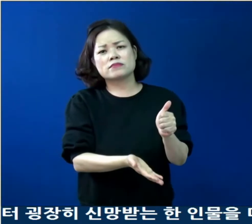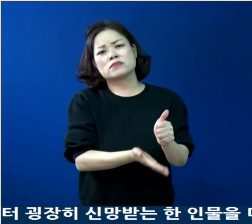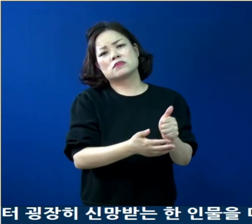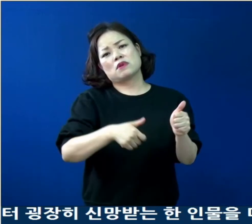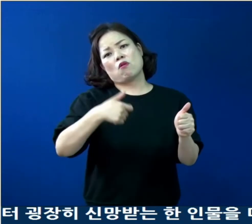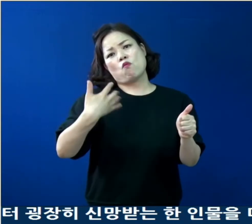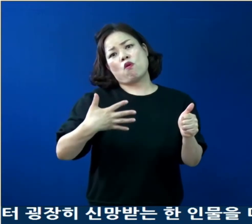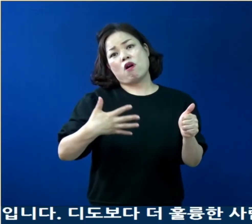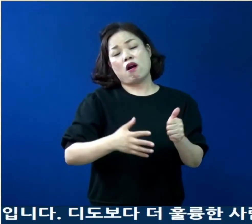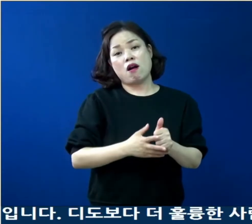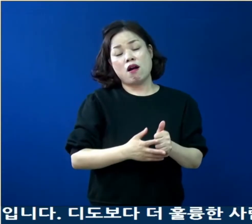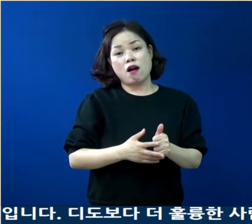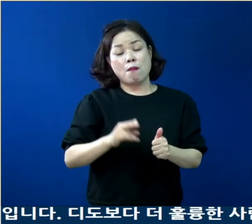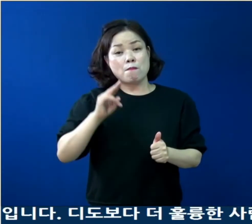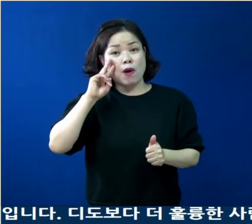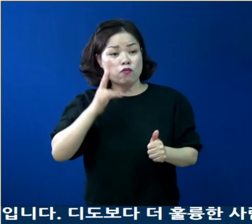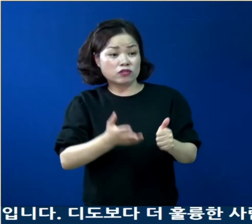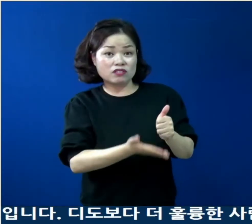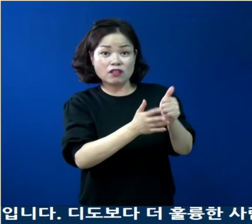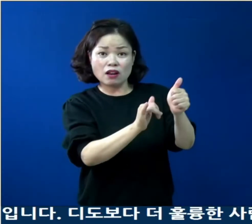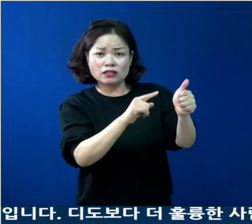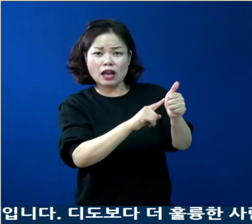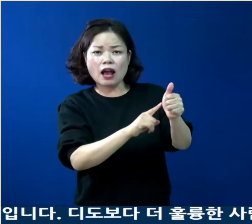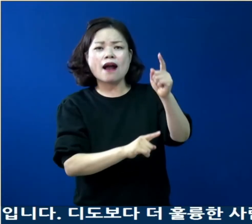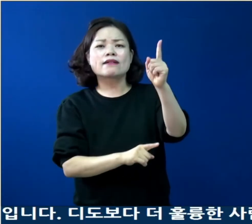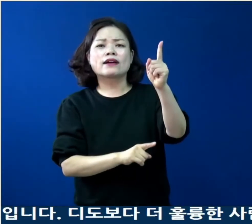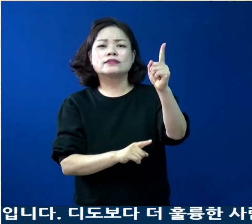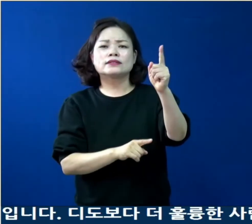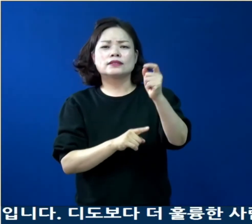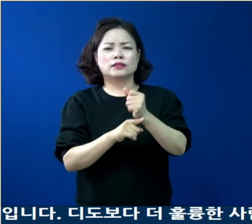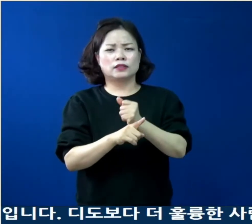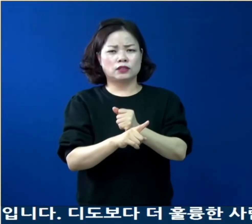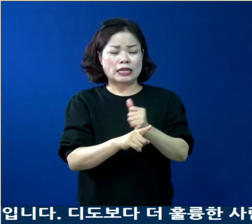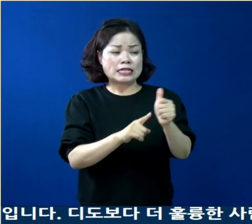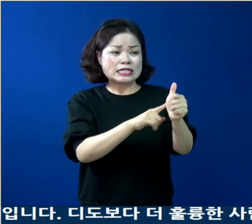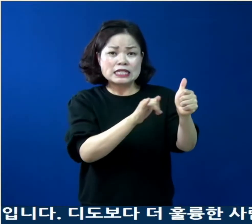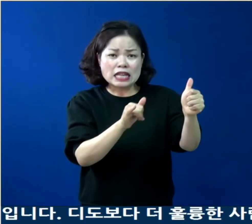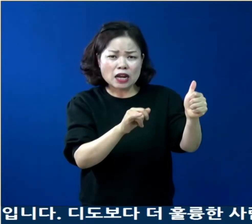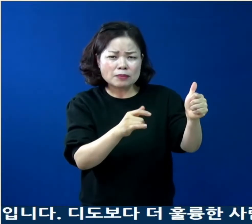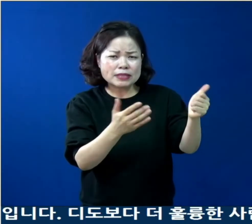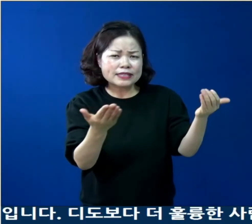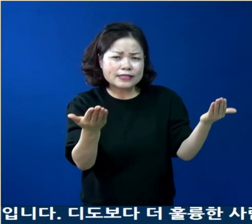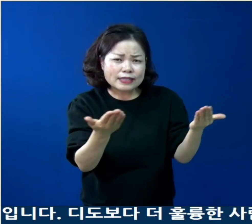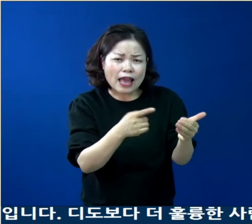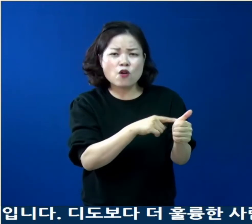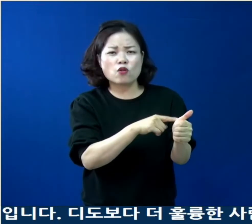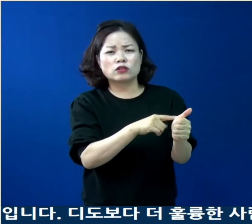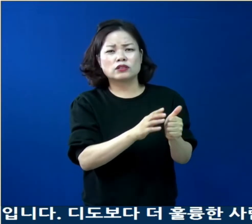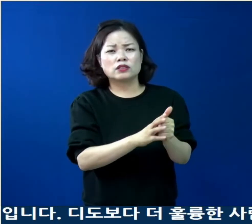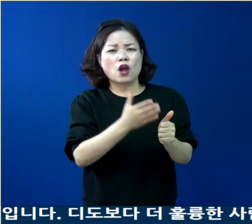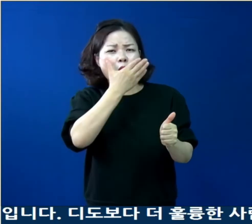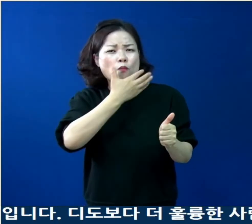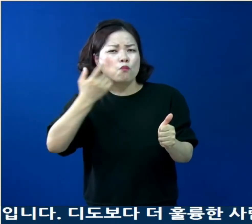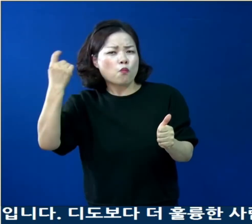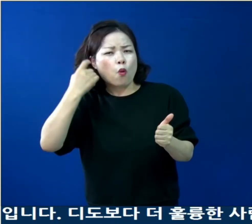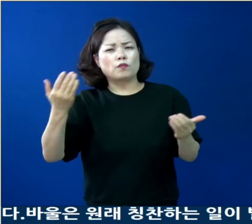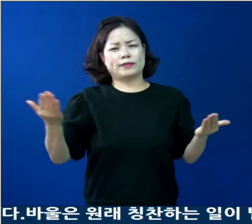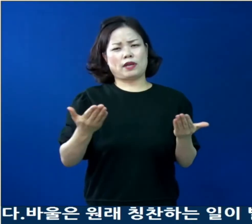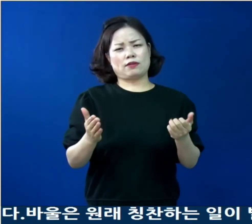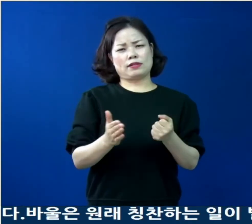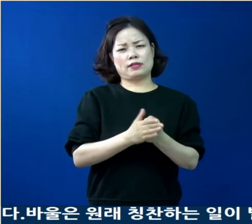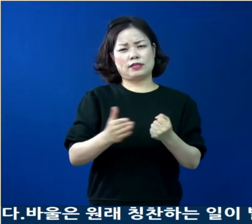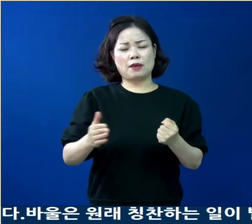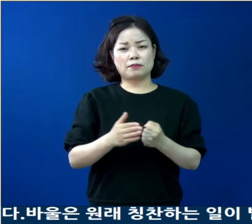칭찬이 이토록 크게 칭찬하는 경우는 딱 한 가지 이유입니다. 이 사람이 하는 사역이 복음 사역이기 때문에. 복음